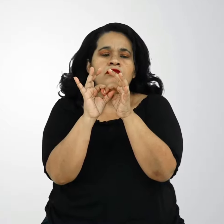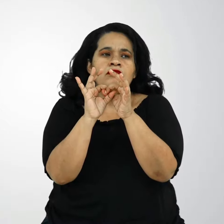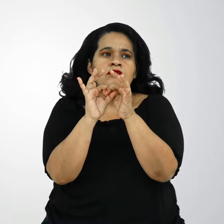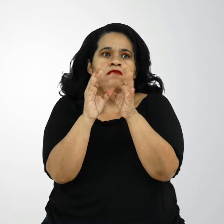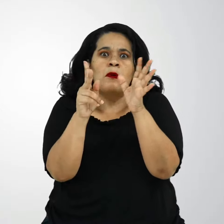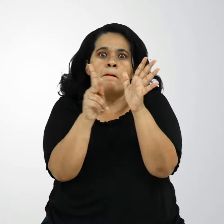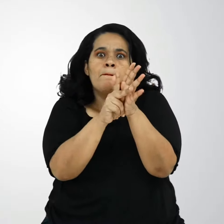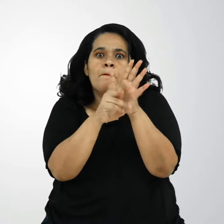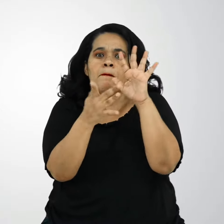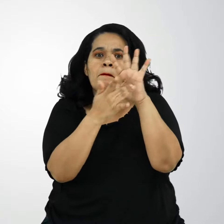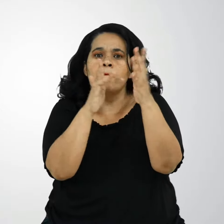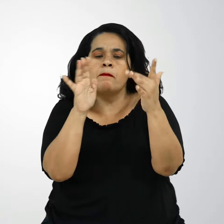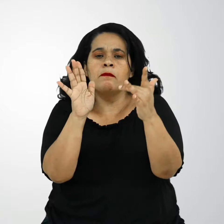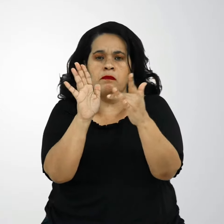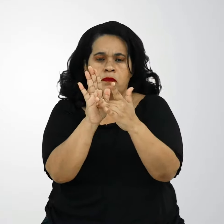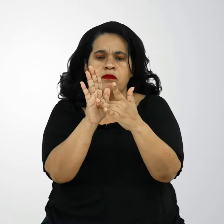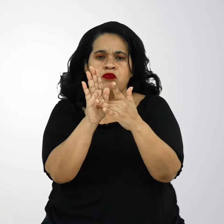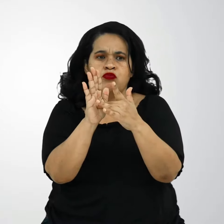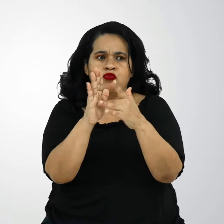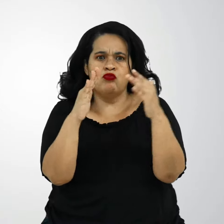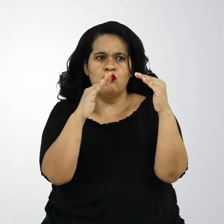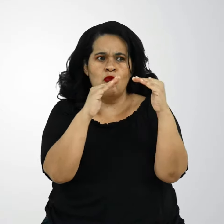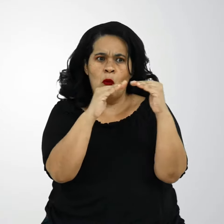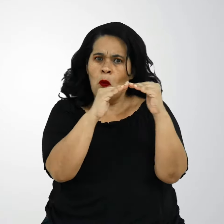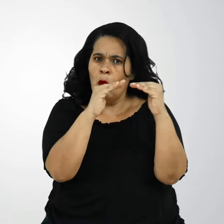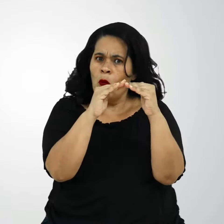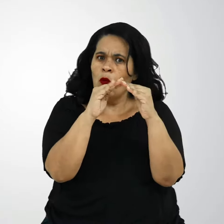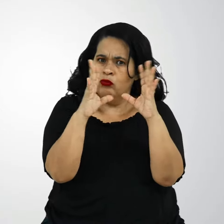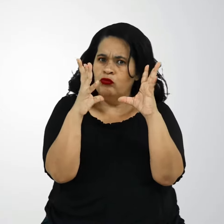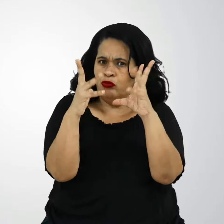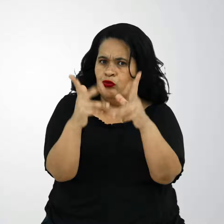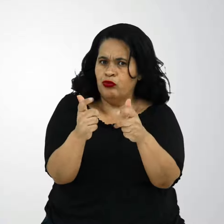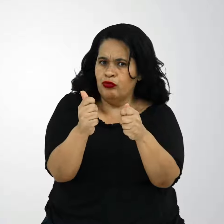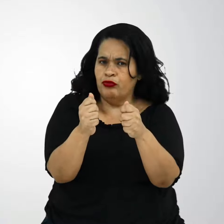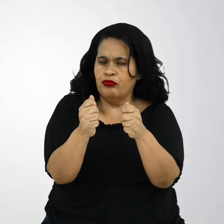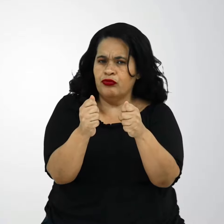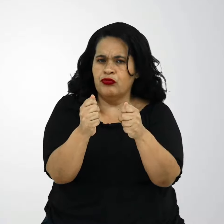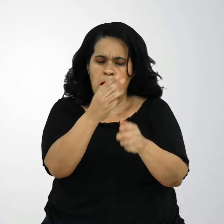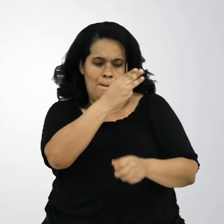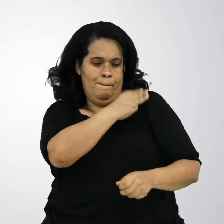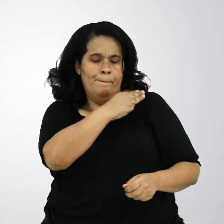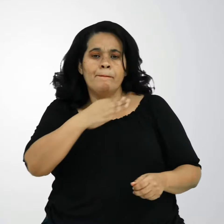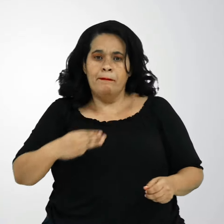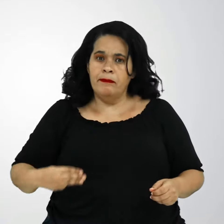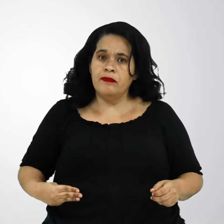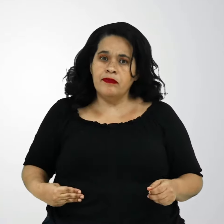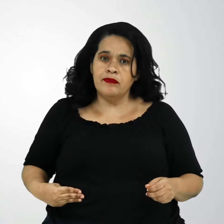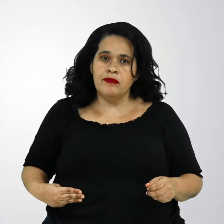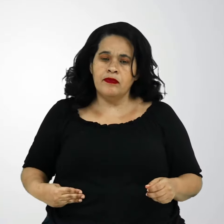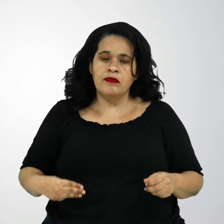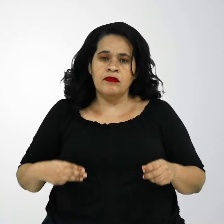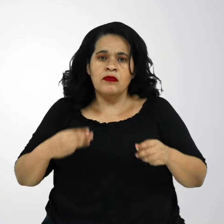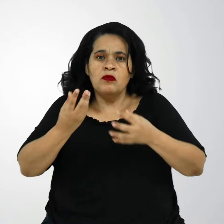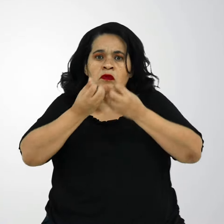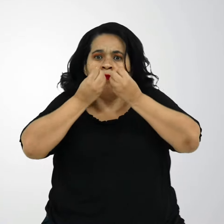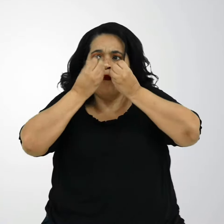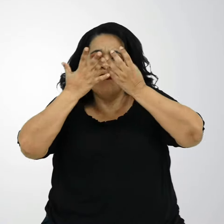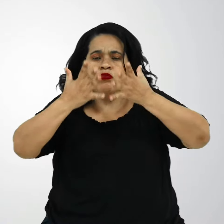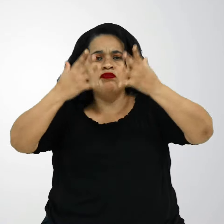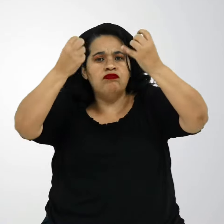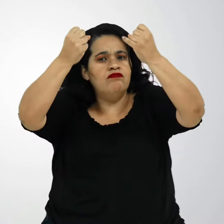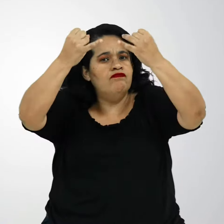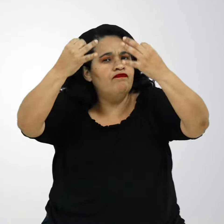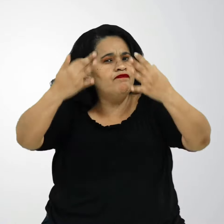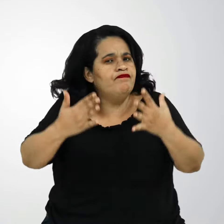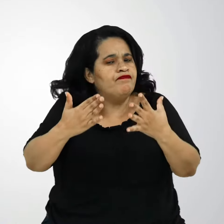Cristo. Todos concordam que é uma referência ao Messias. E é bom destacarmos essa última